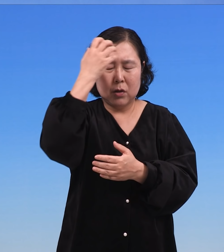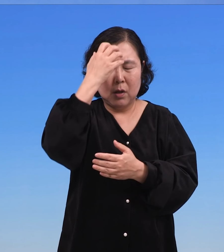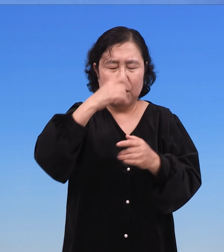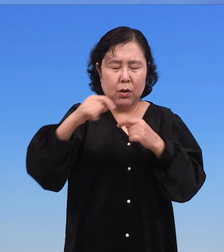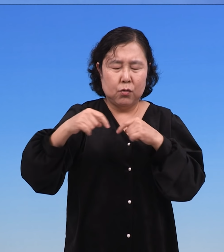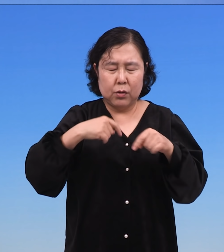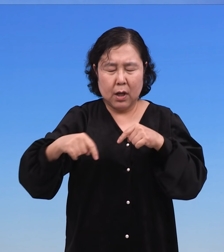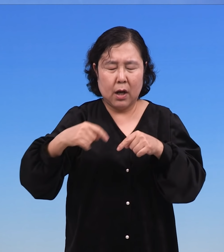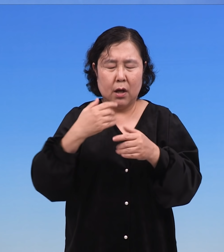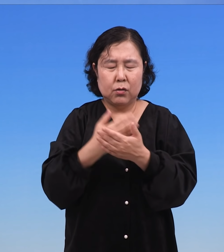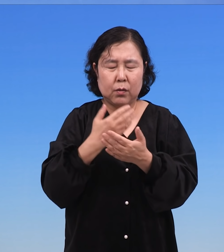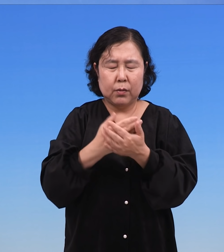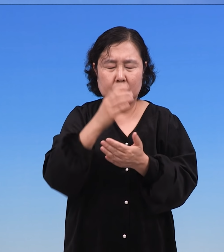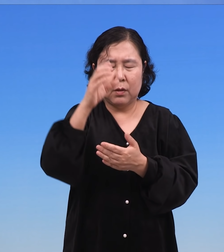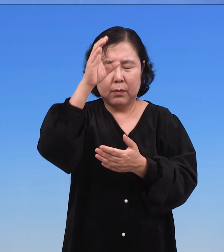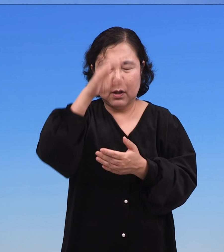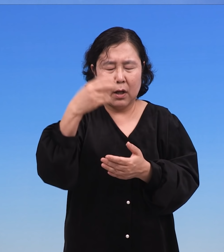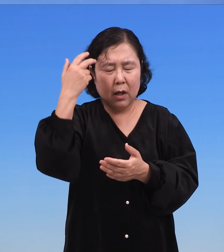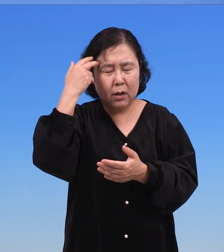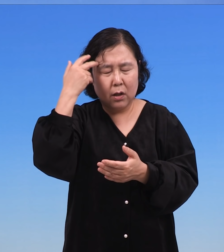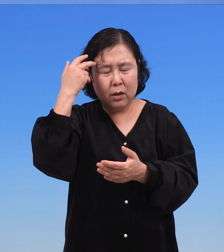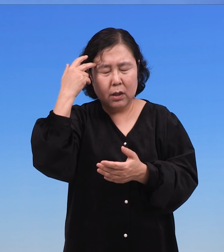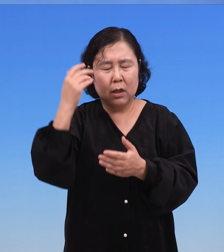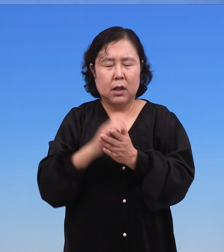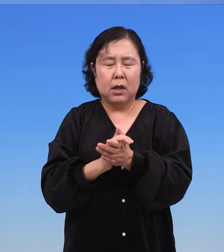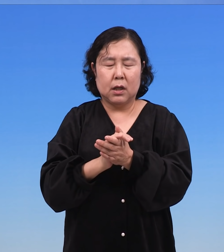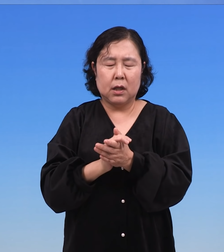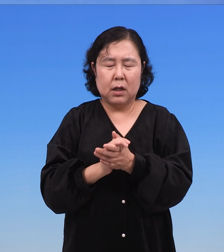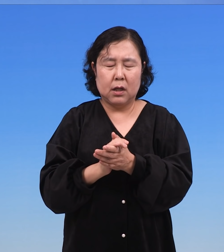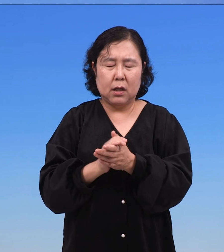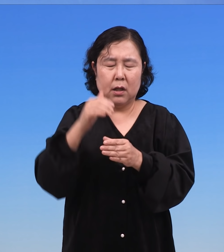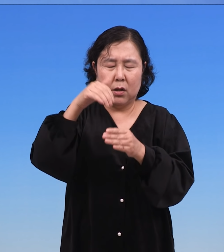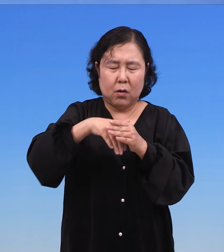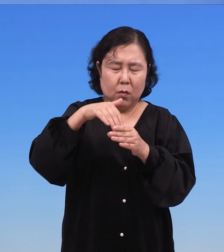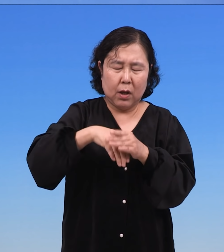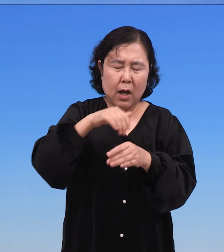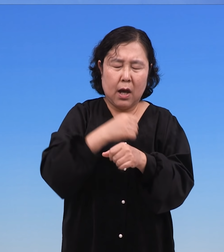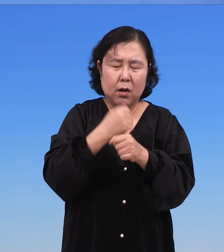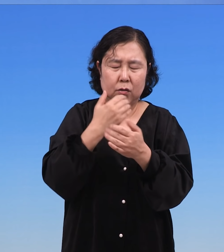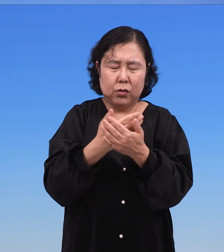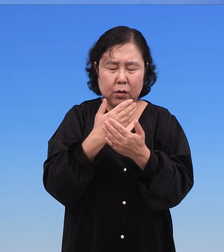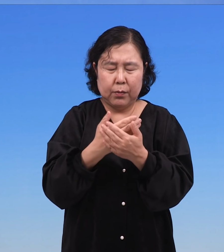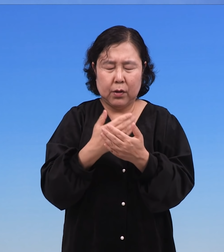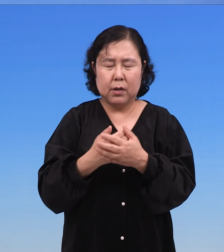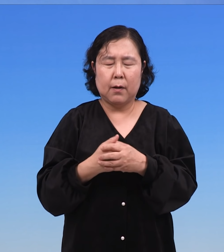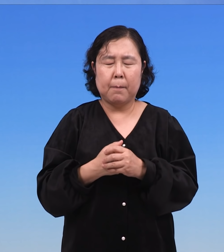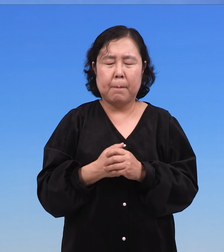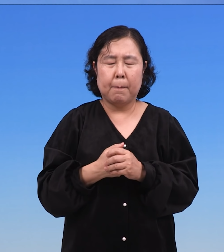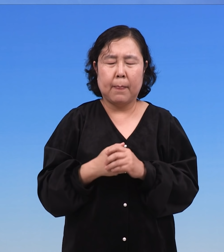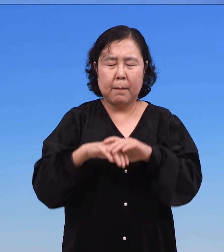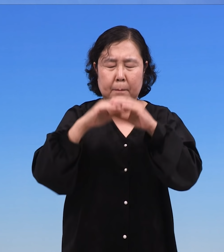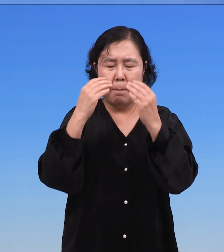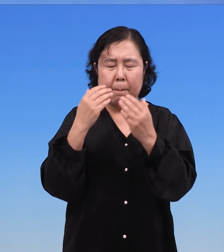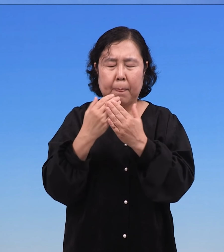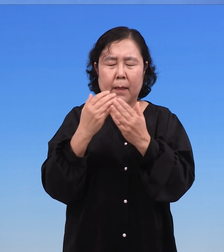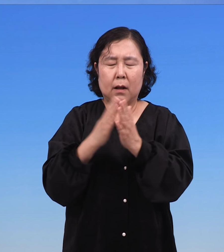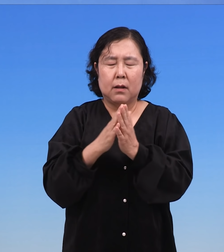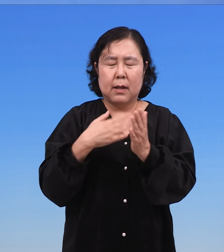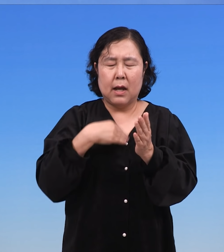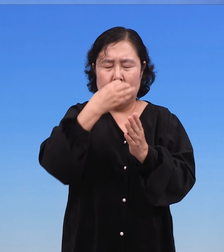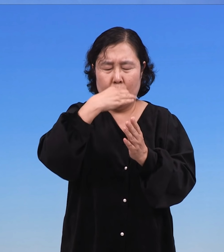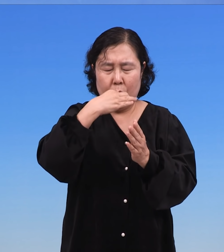성령님이 주장하여 주시옵소서. 십자가의 정신이 구현되게 하여 주시옵소서. 세례요한처럼 그 모든